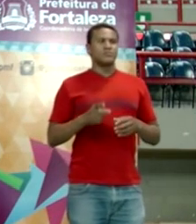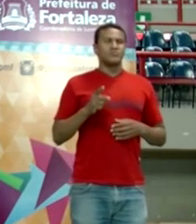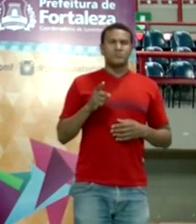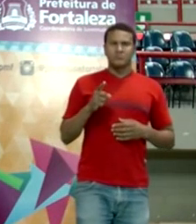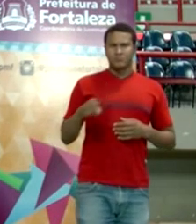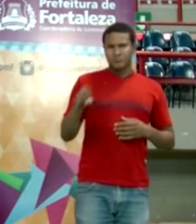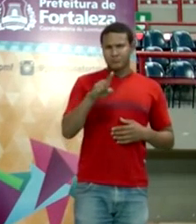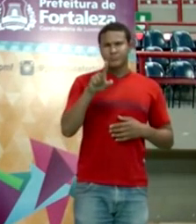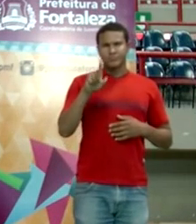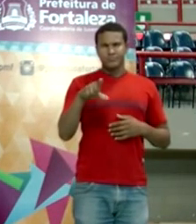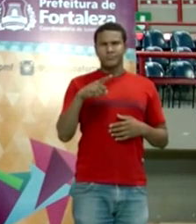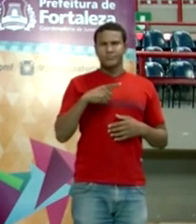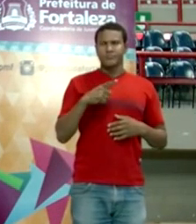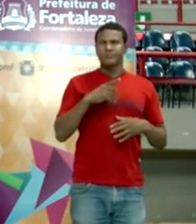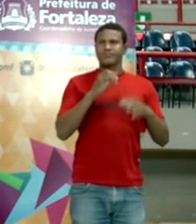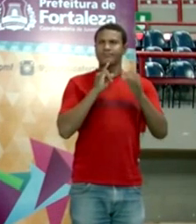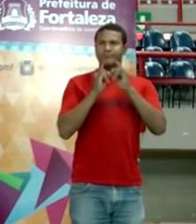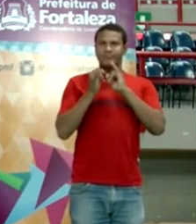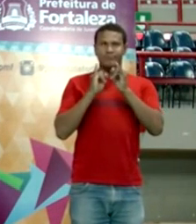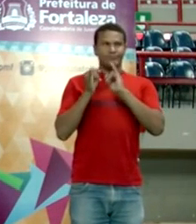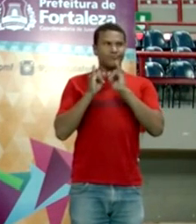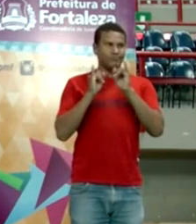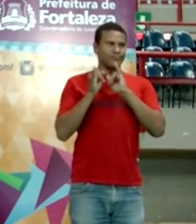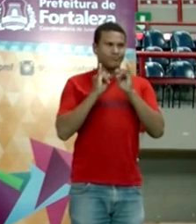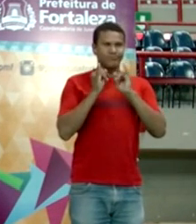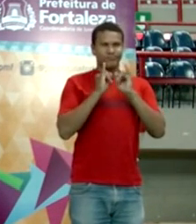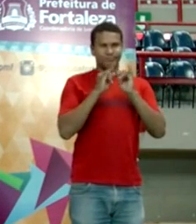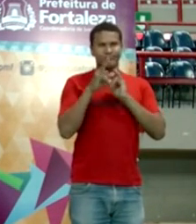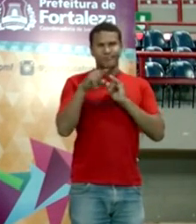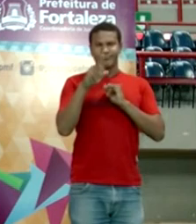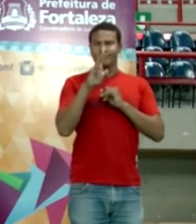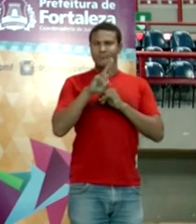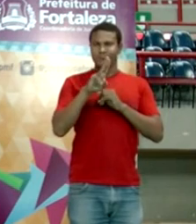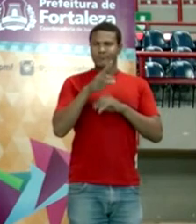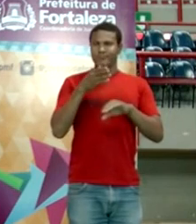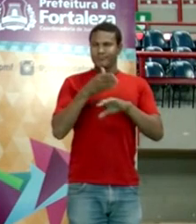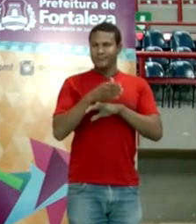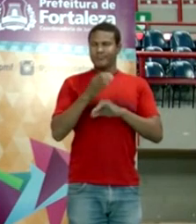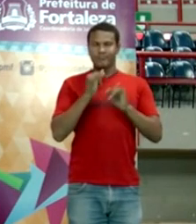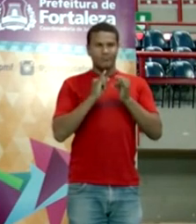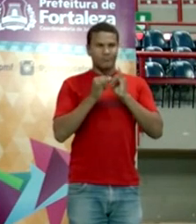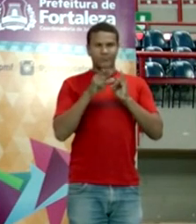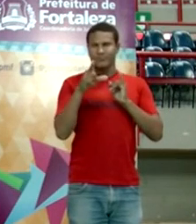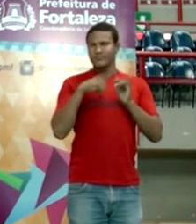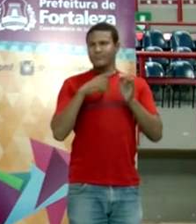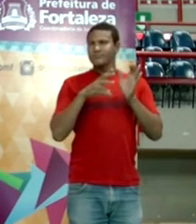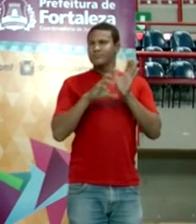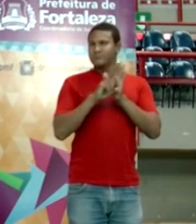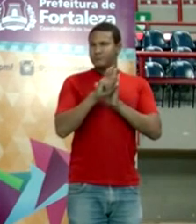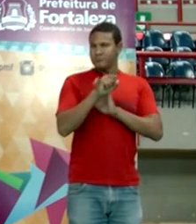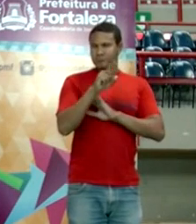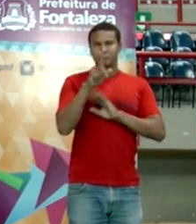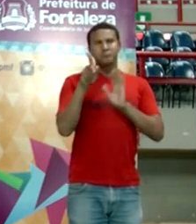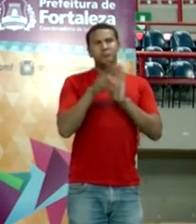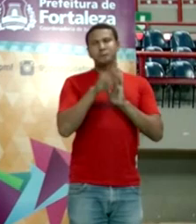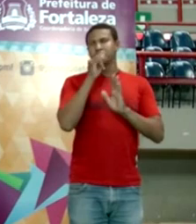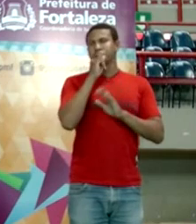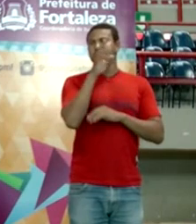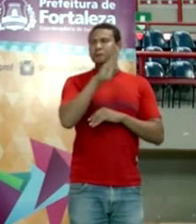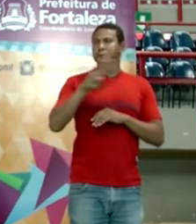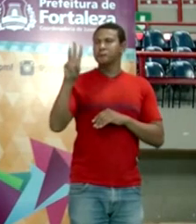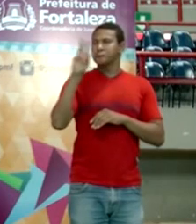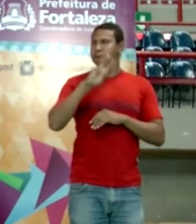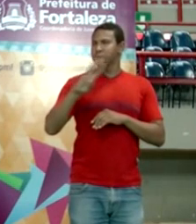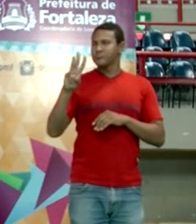é usuário das internets da vida, você busca ali um site que é daqueles